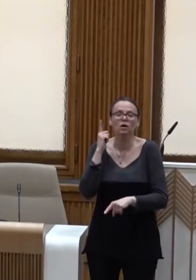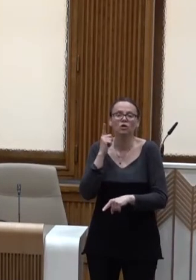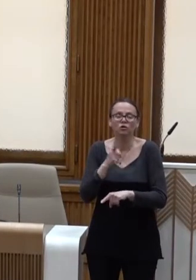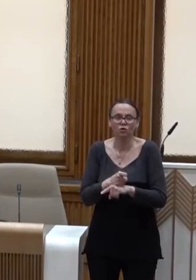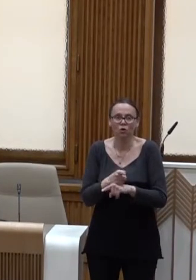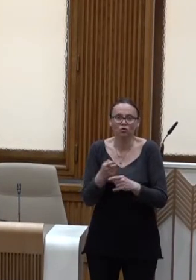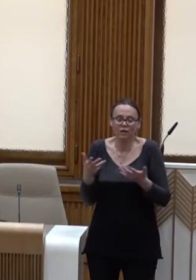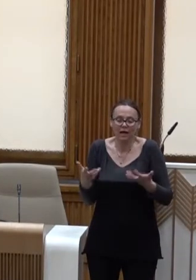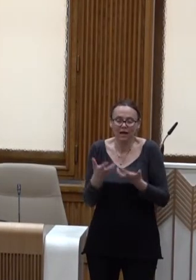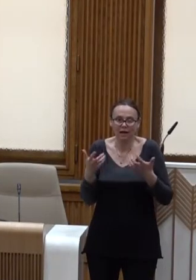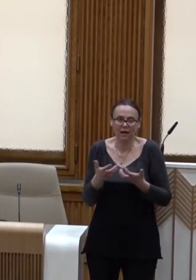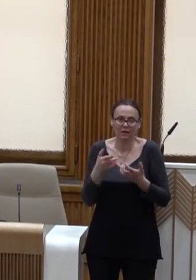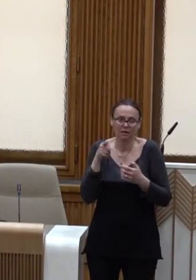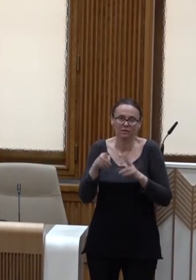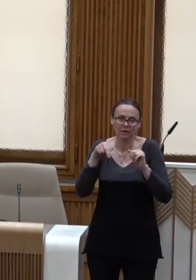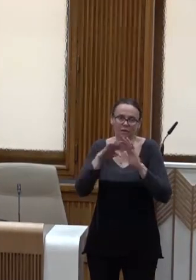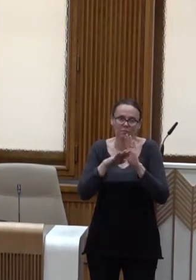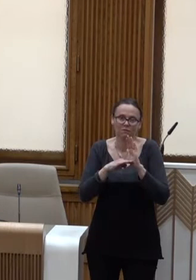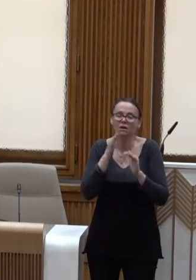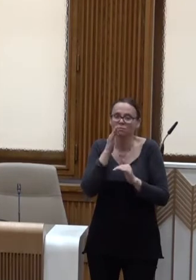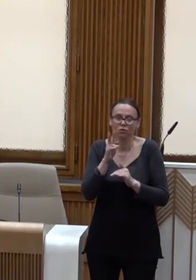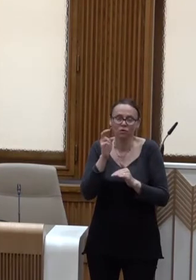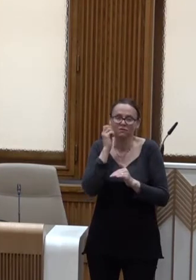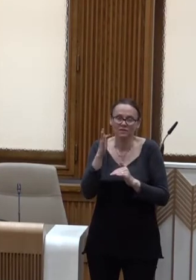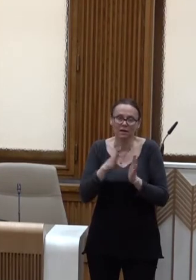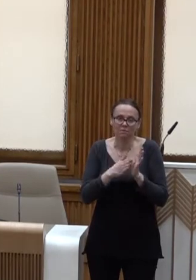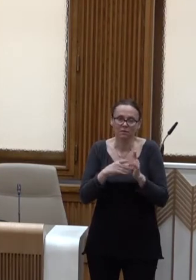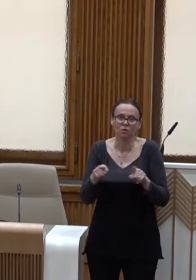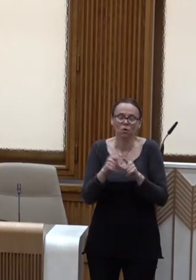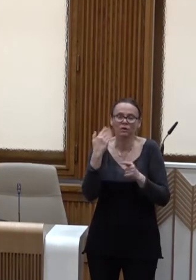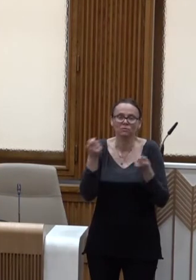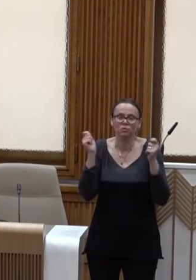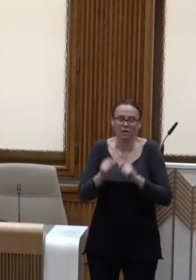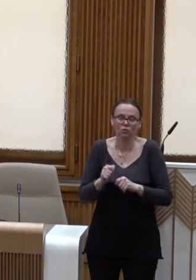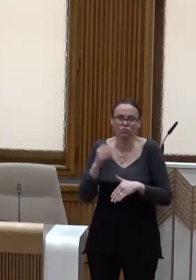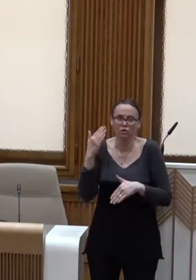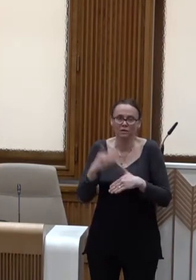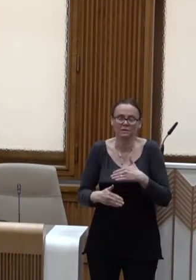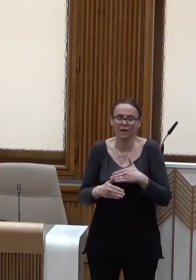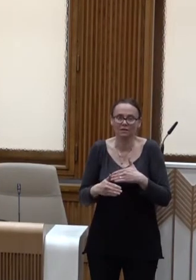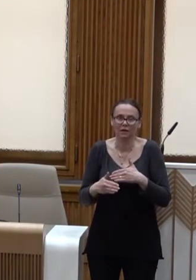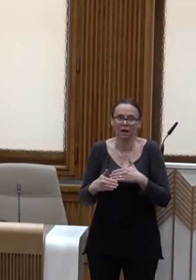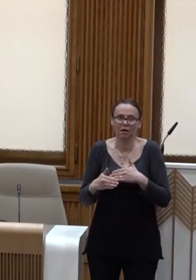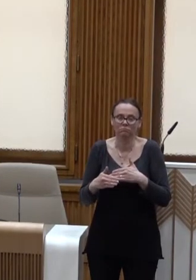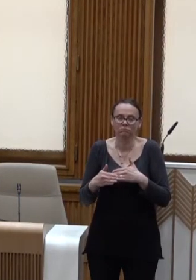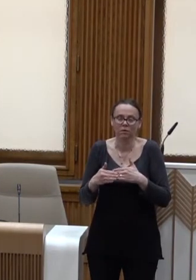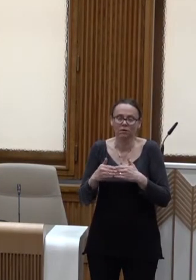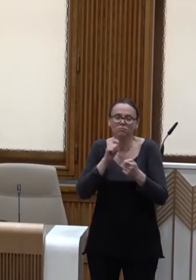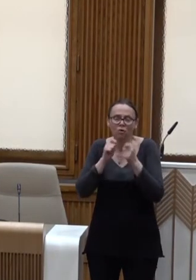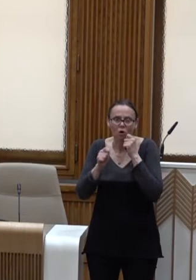določena rahljanja teh pravil bodo v vsakem primeru, kot je bil zaključek zadnjega korespondenčnega